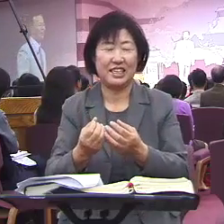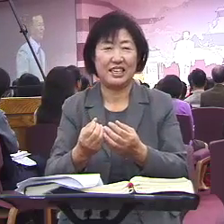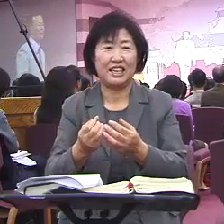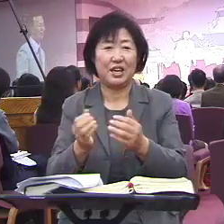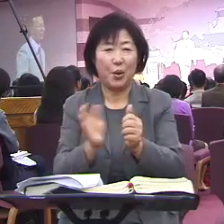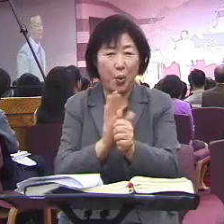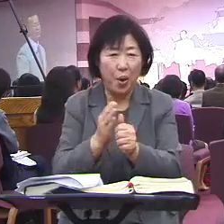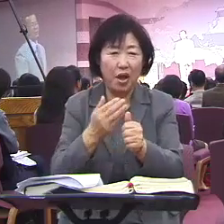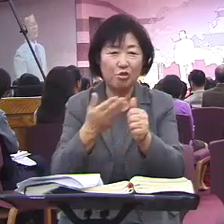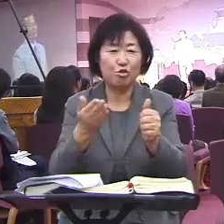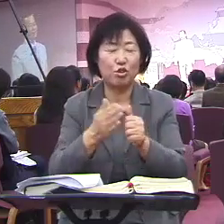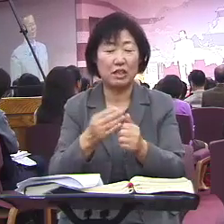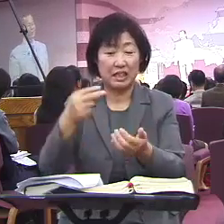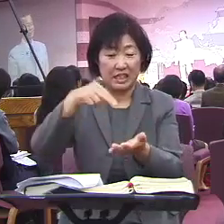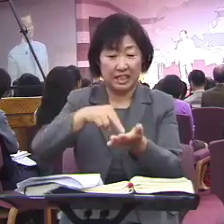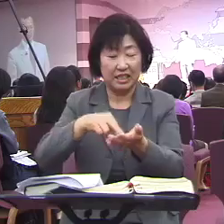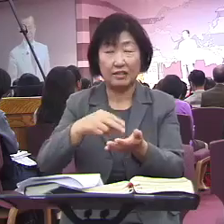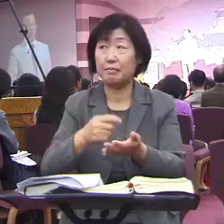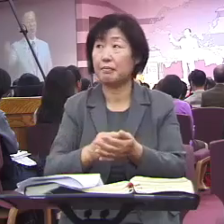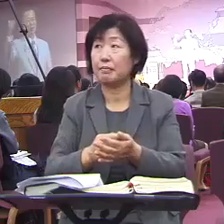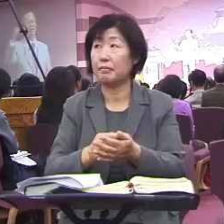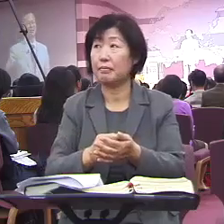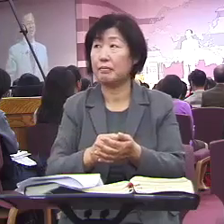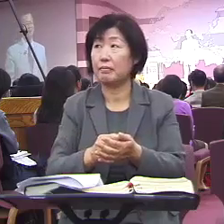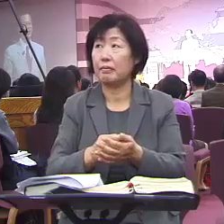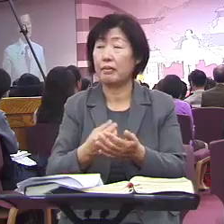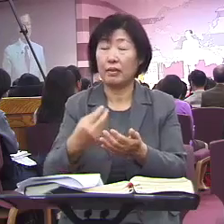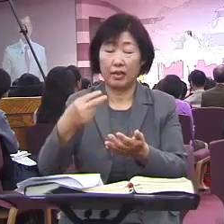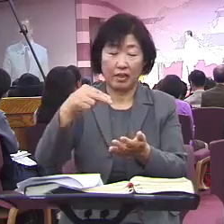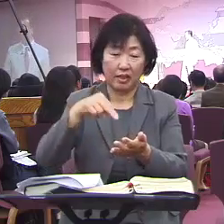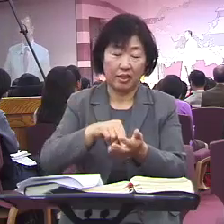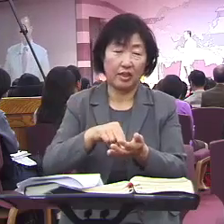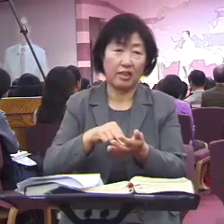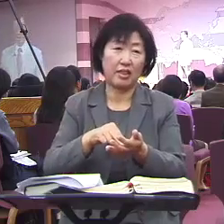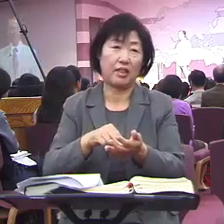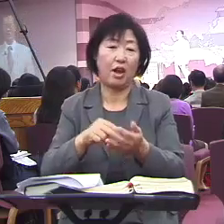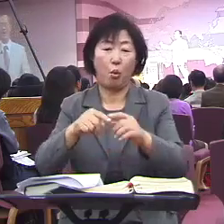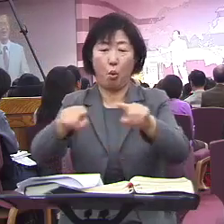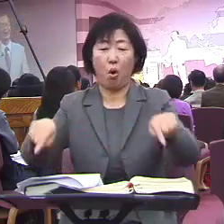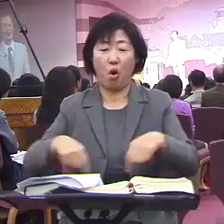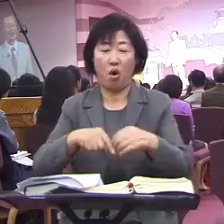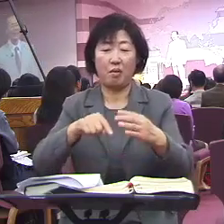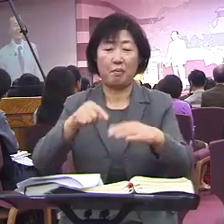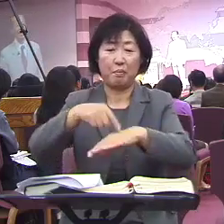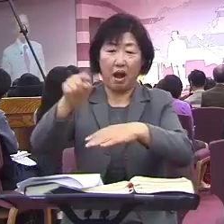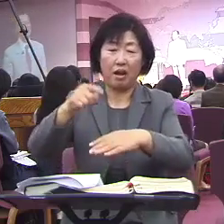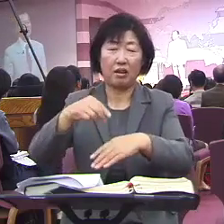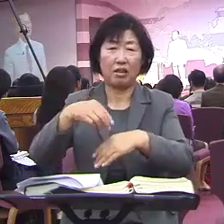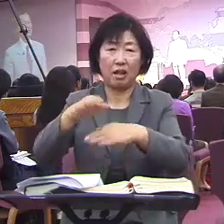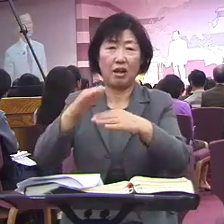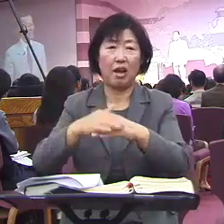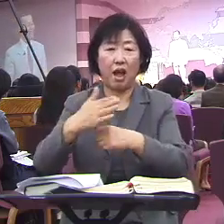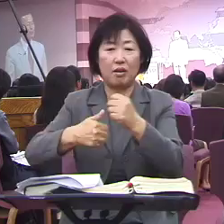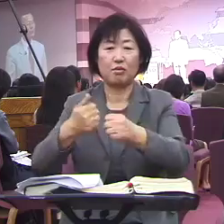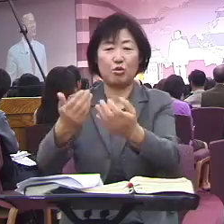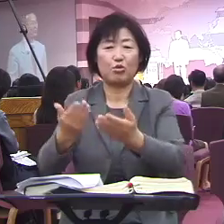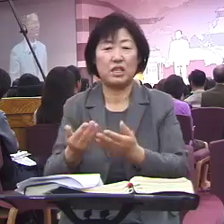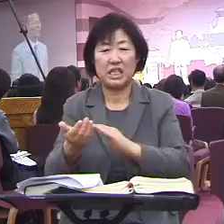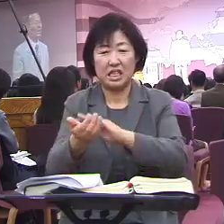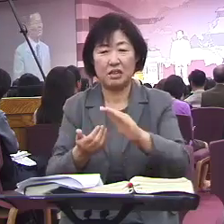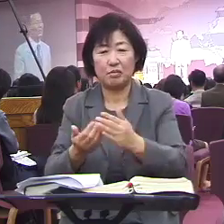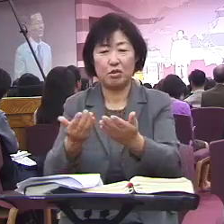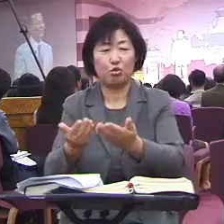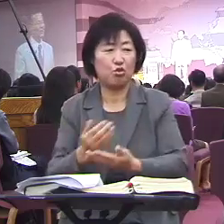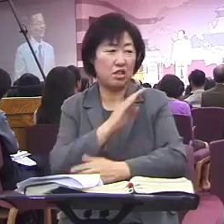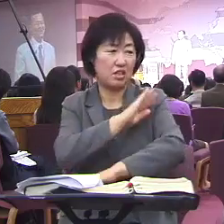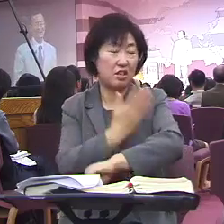권면을 받고 일어서서 벅차고 일어서서 원 밖으로 다무대에 나가 하나님이 주시는 이미 주신